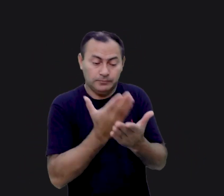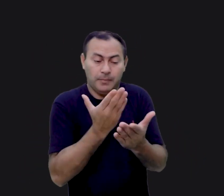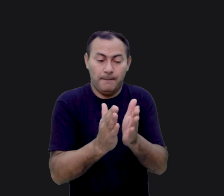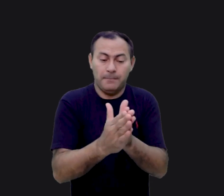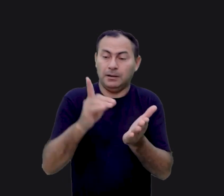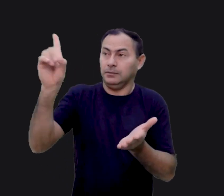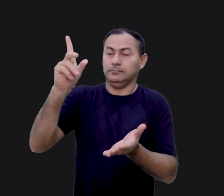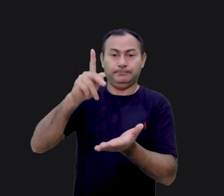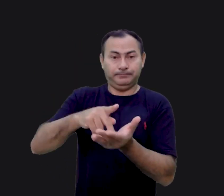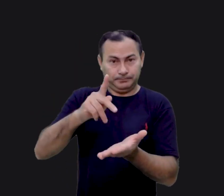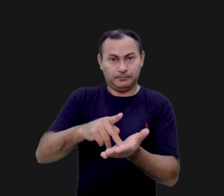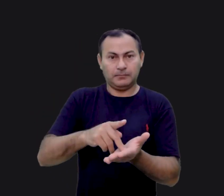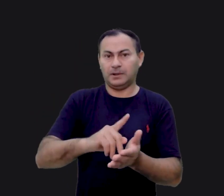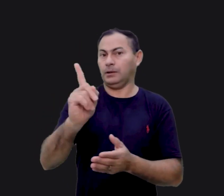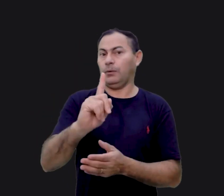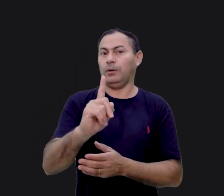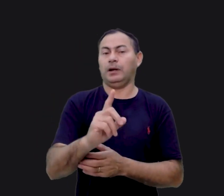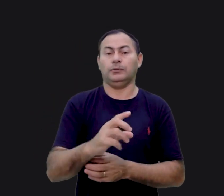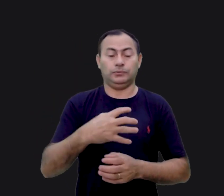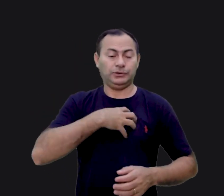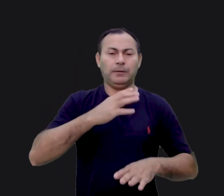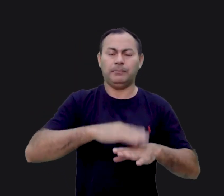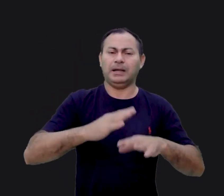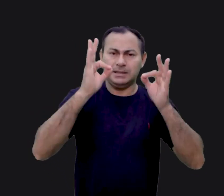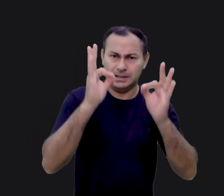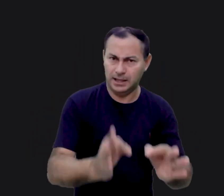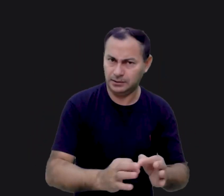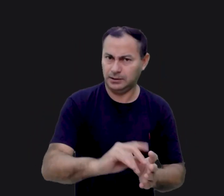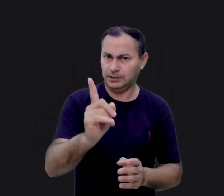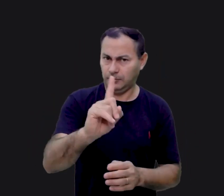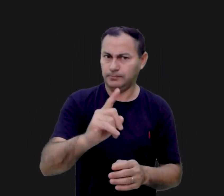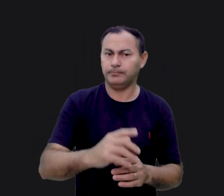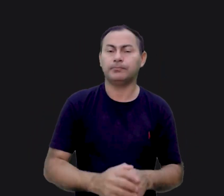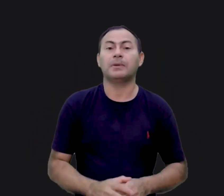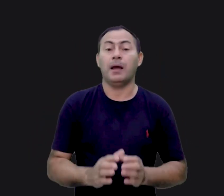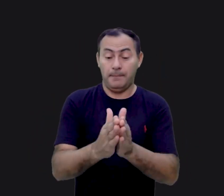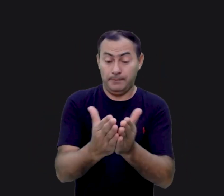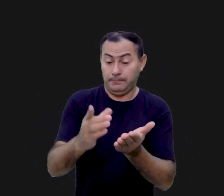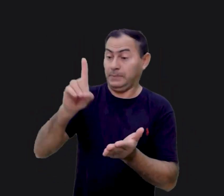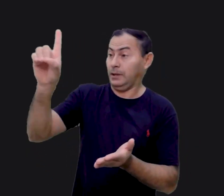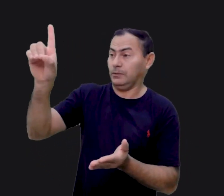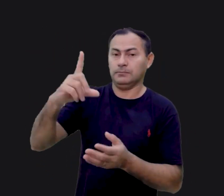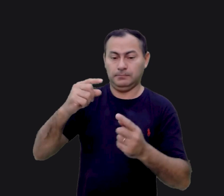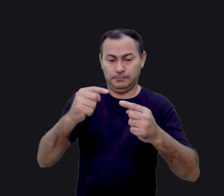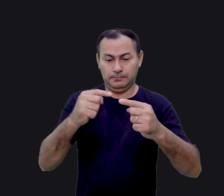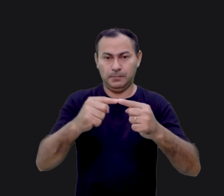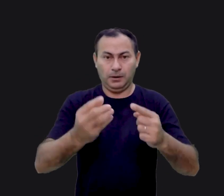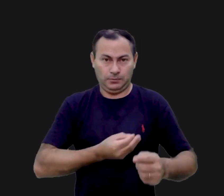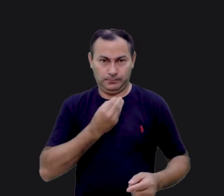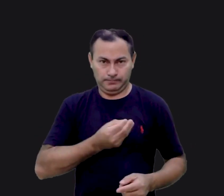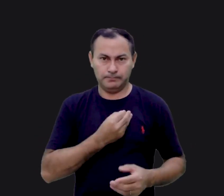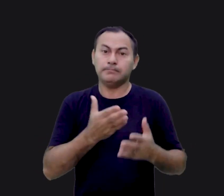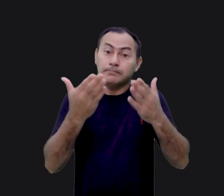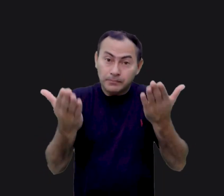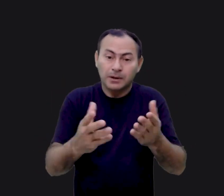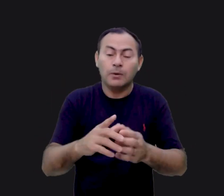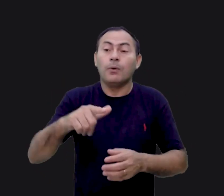estudar a palavra de Deus na verdade Essa não é a maneira mais adequada se a palavra de Deus tem a ver com vida então